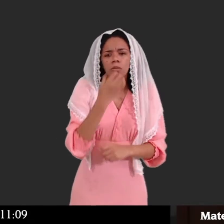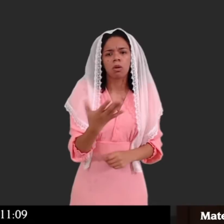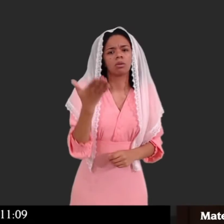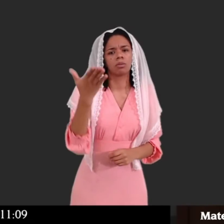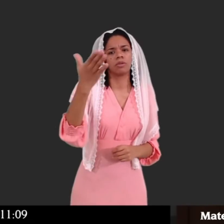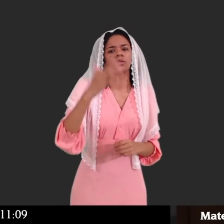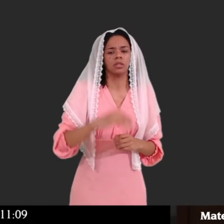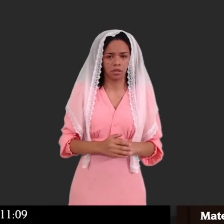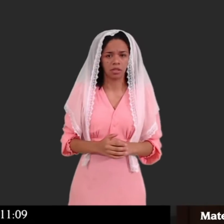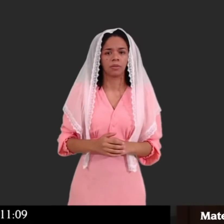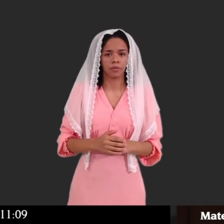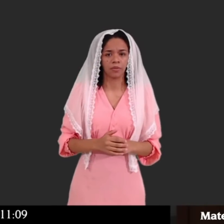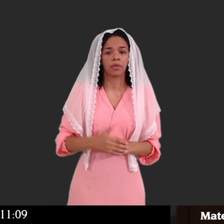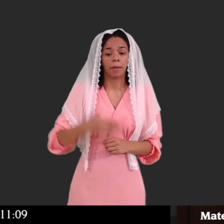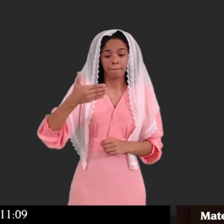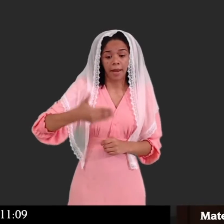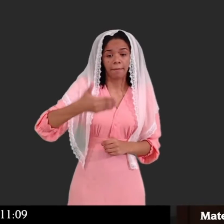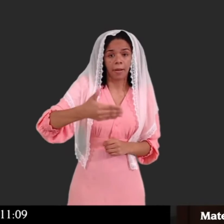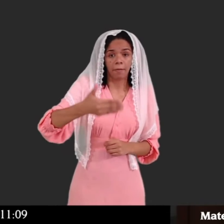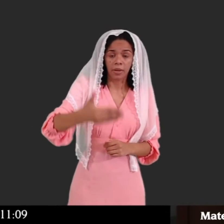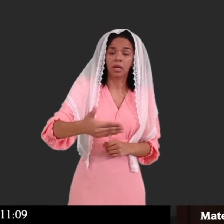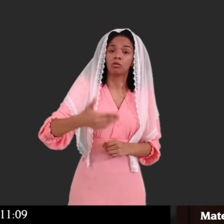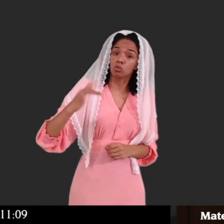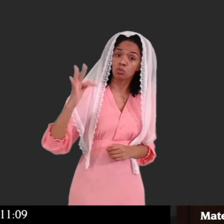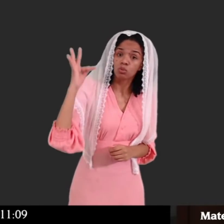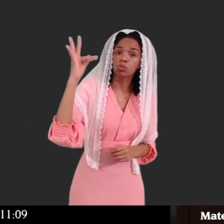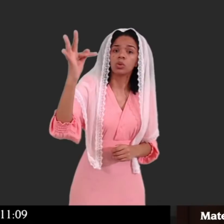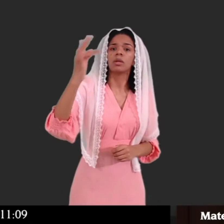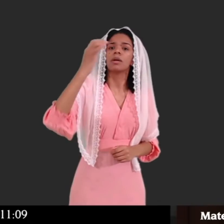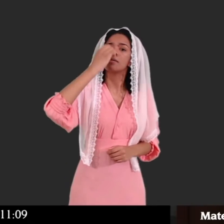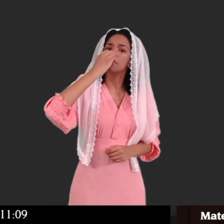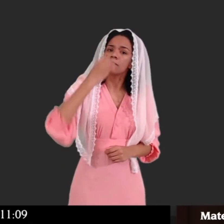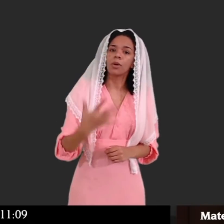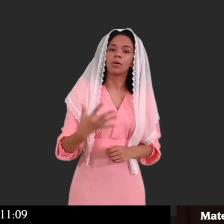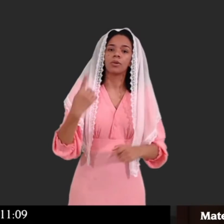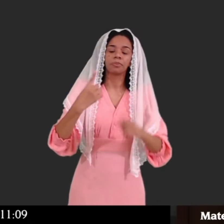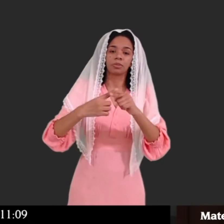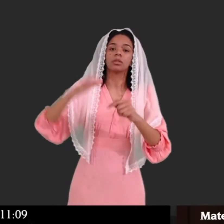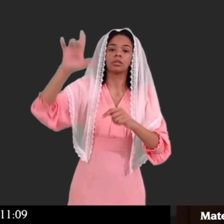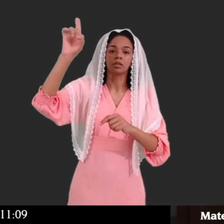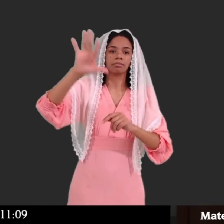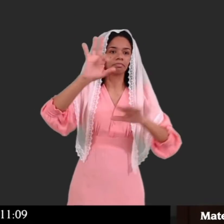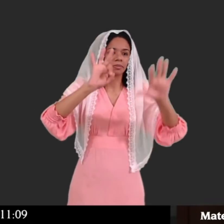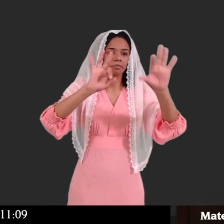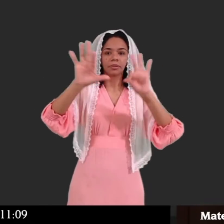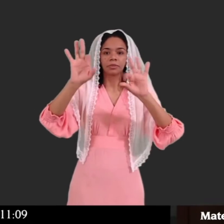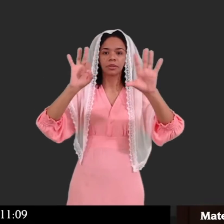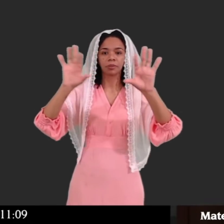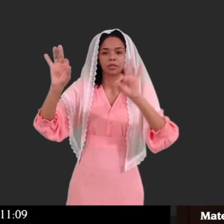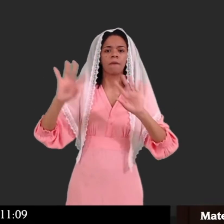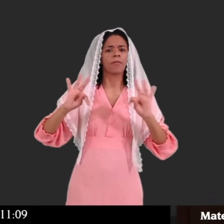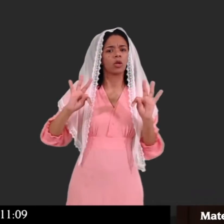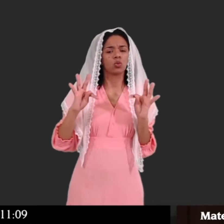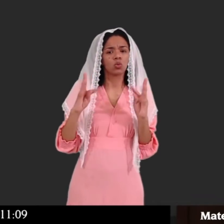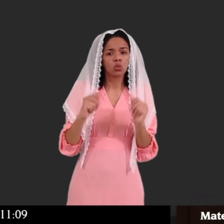as coisas concorrem juntamente para o bem daqueles que amam a Deus e foram chamados pelo seu decreto. Tudo que você